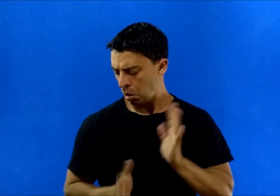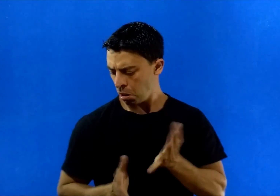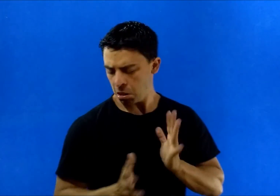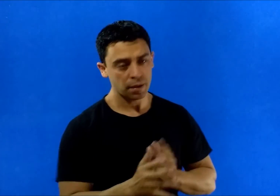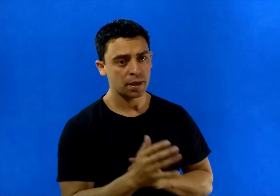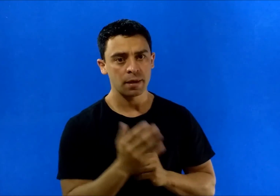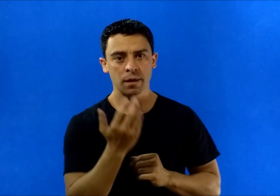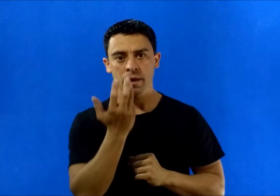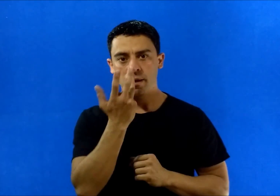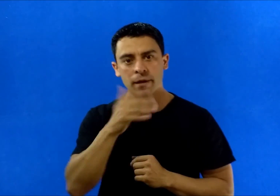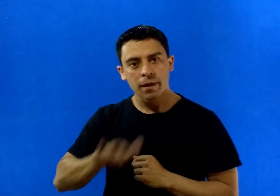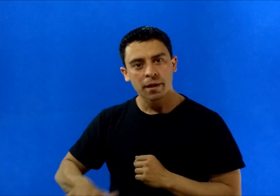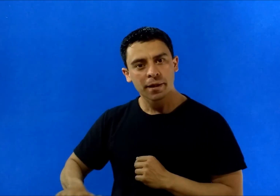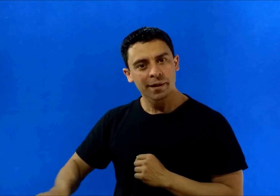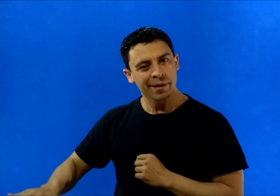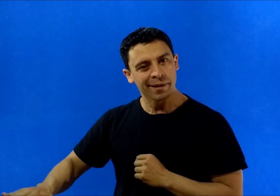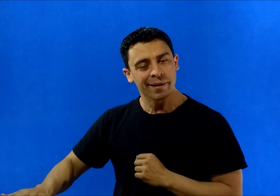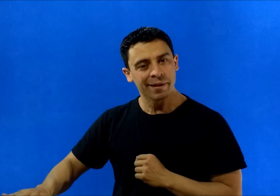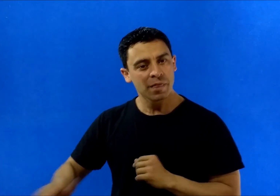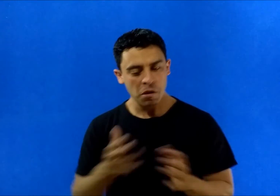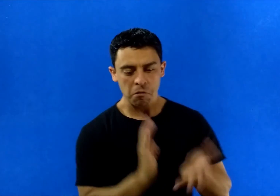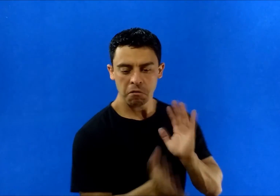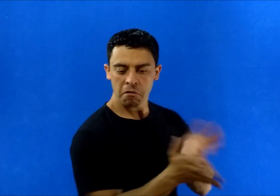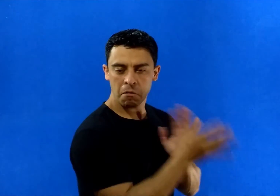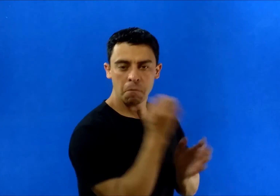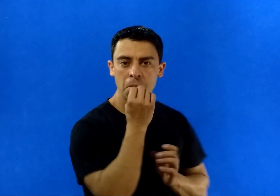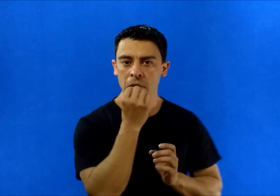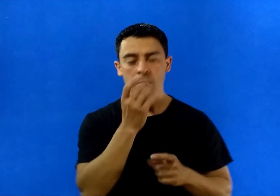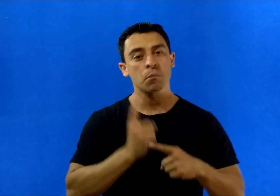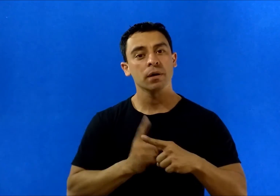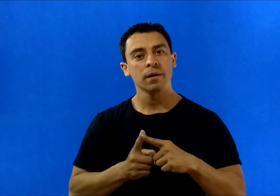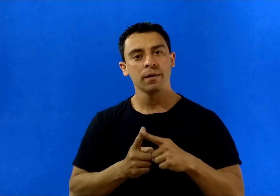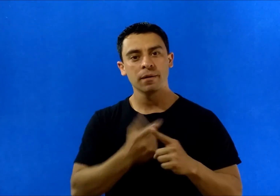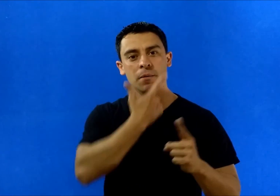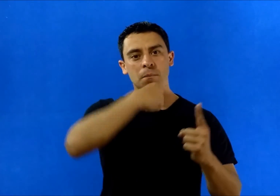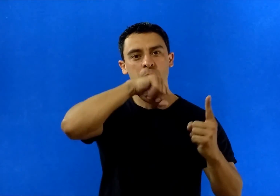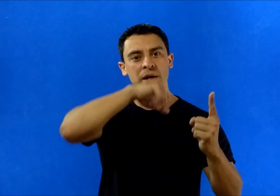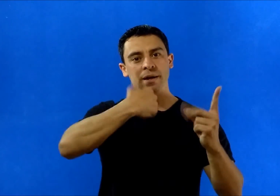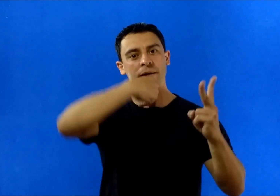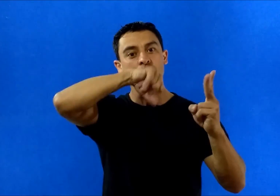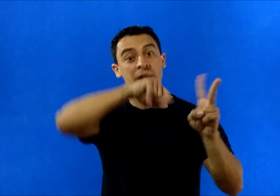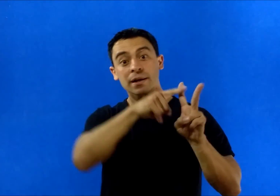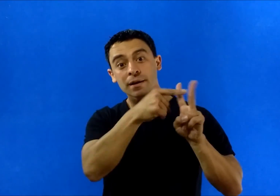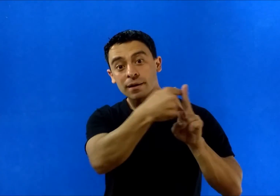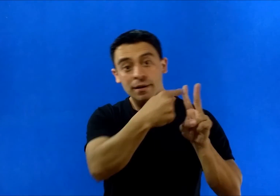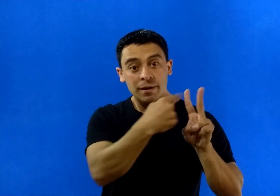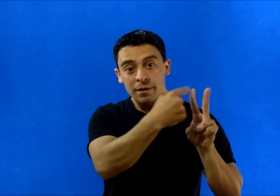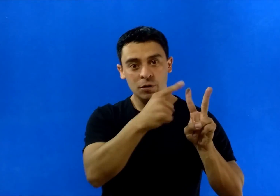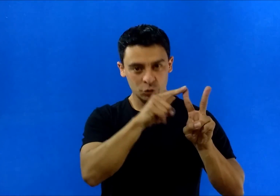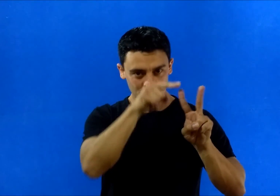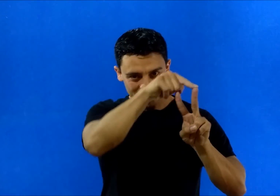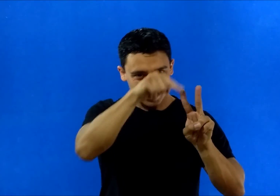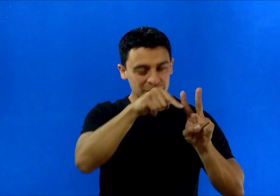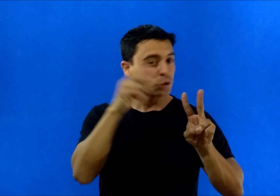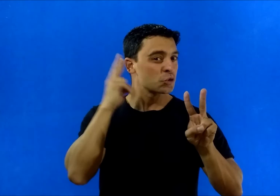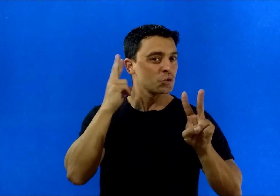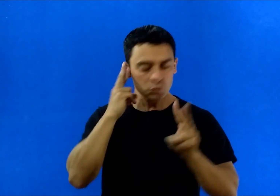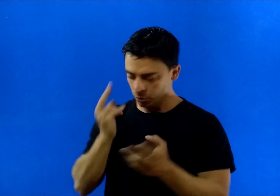Aprende normal a língua de sinais. Uma criança surda aprende bem. Por quê? Porque o pai e sua mãe os dois